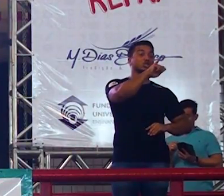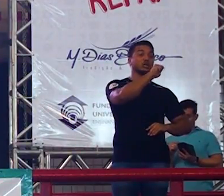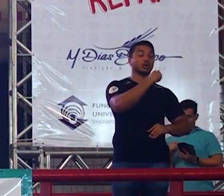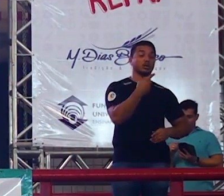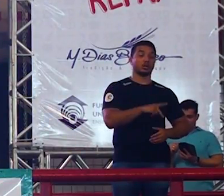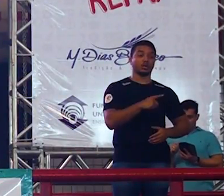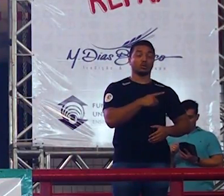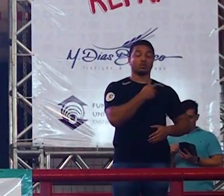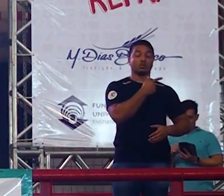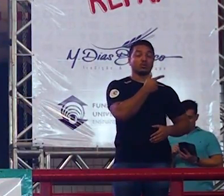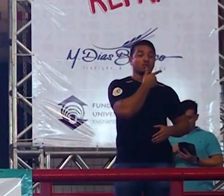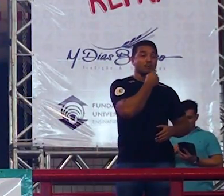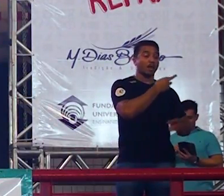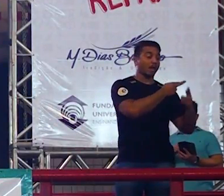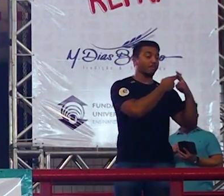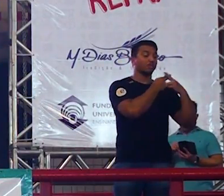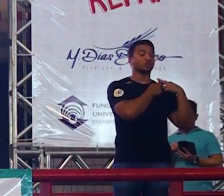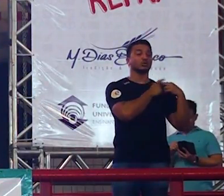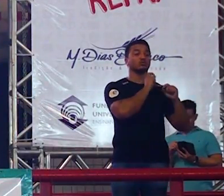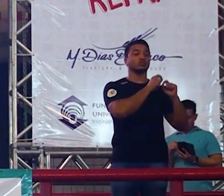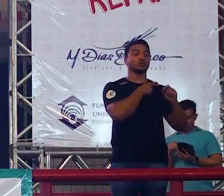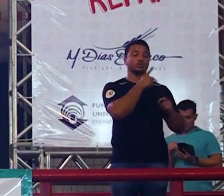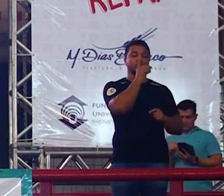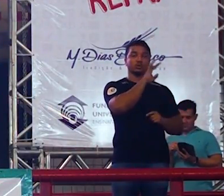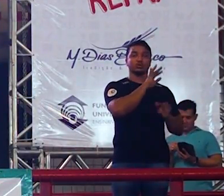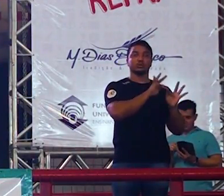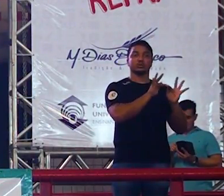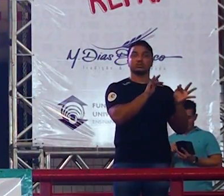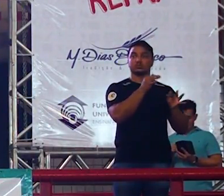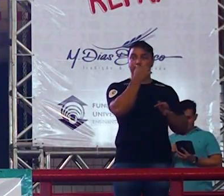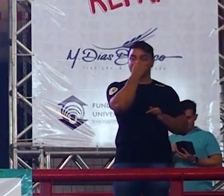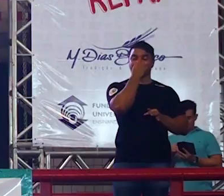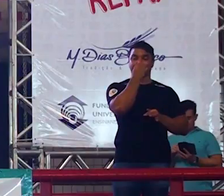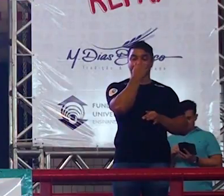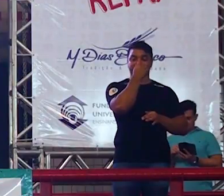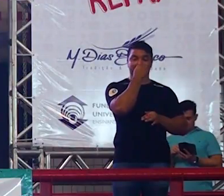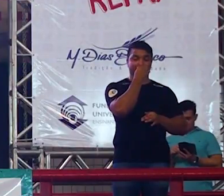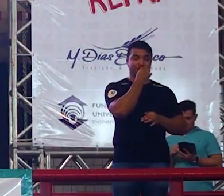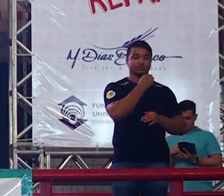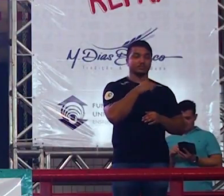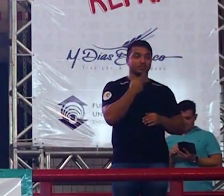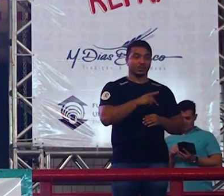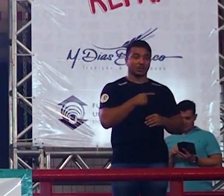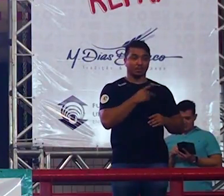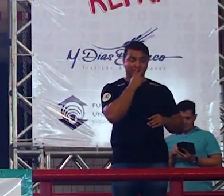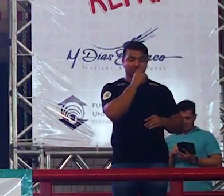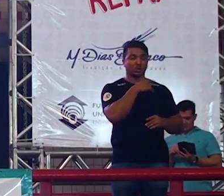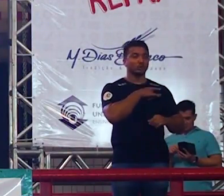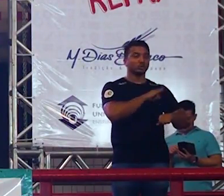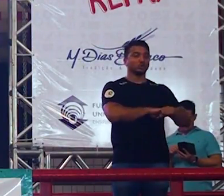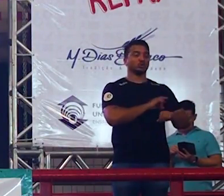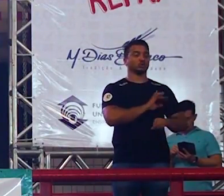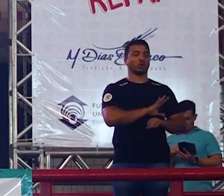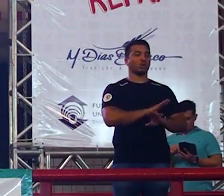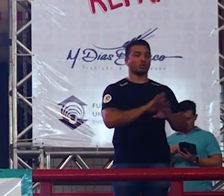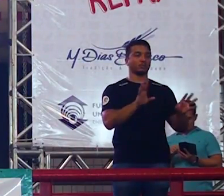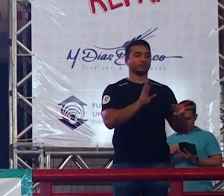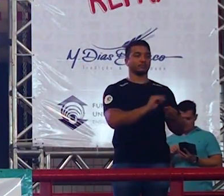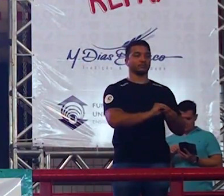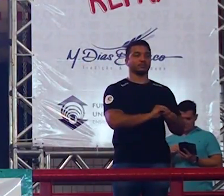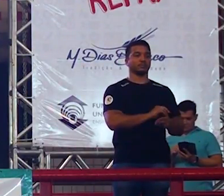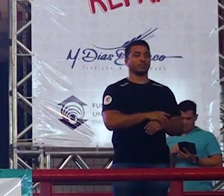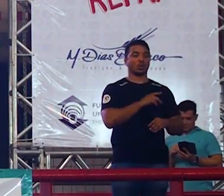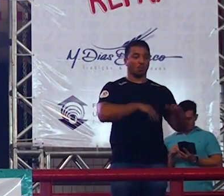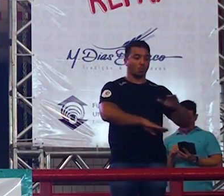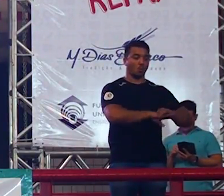órgão, né, responsável por quem? Pela excreção do sistema urogenital, tá certo? Ele é responsável pela excreção,